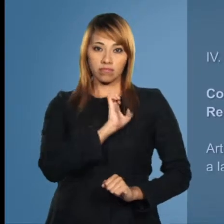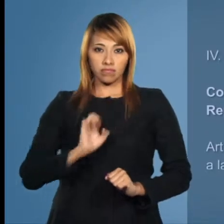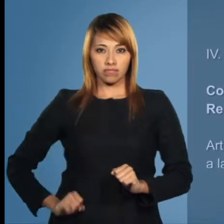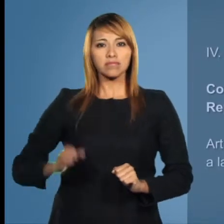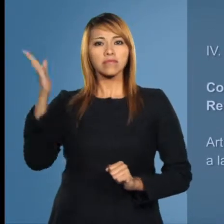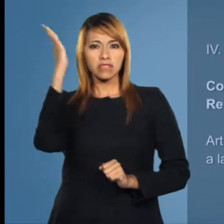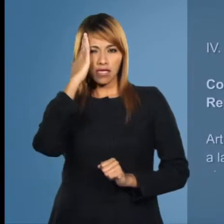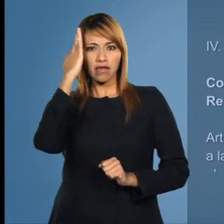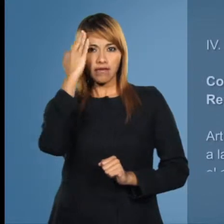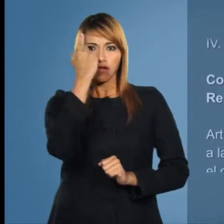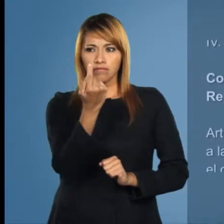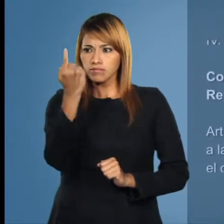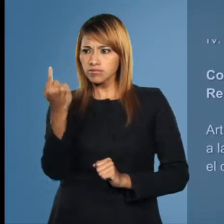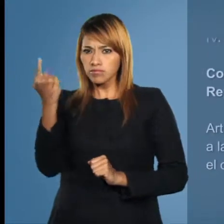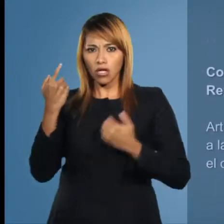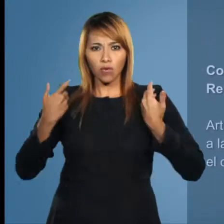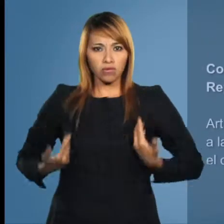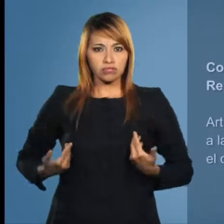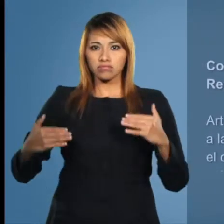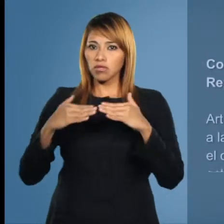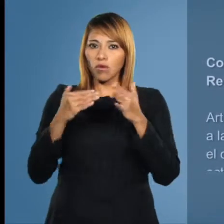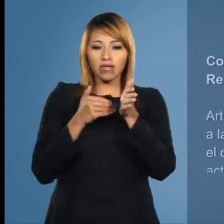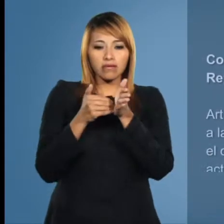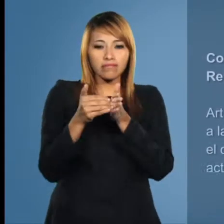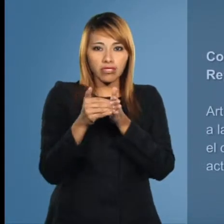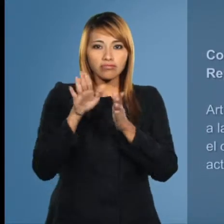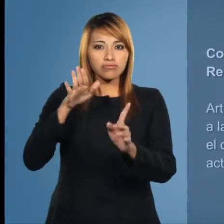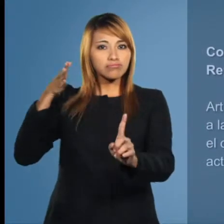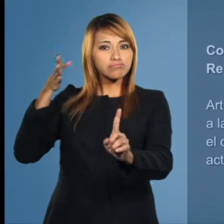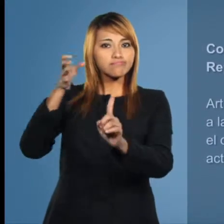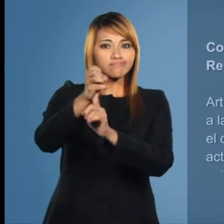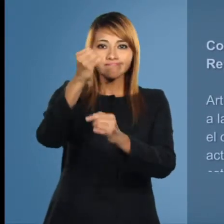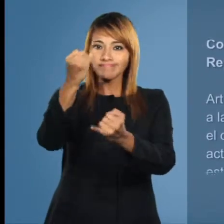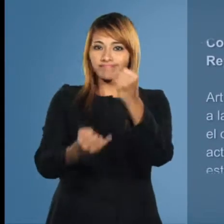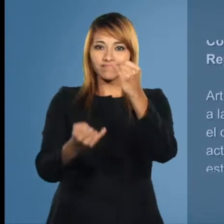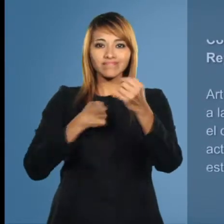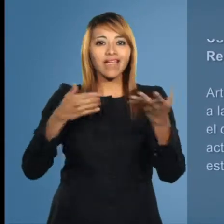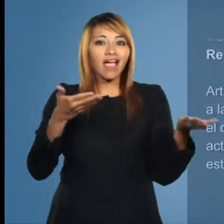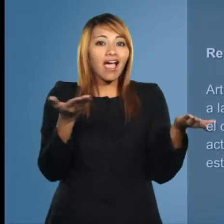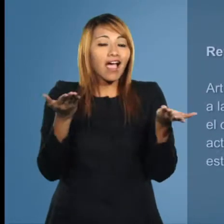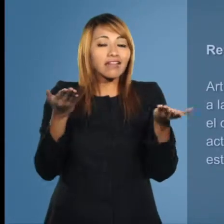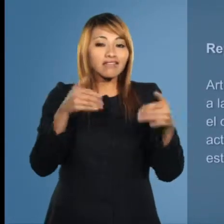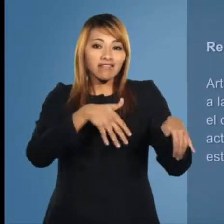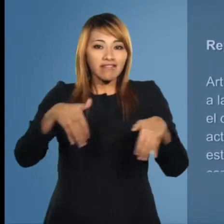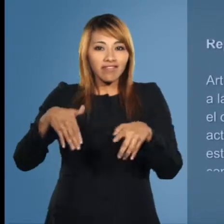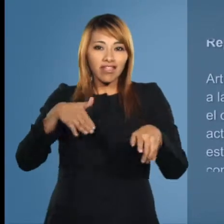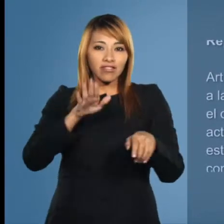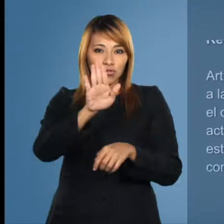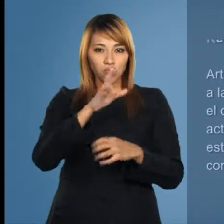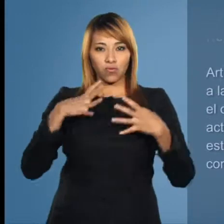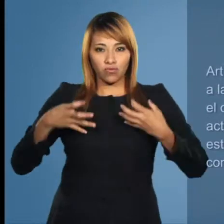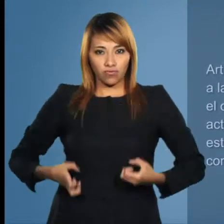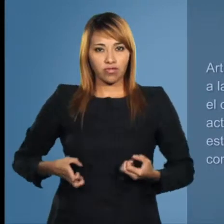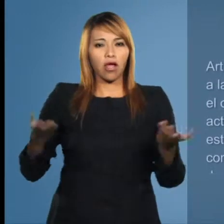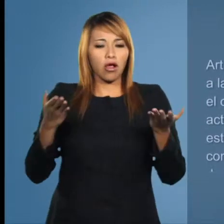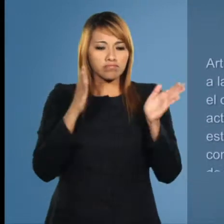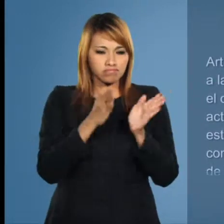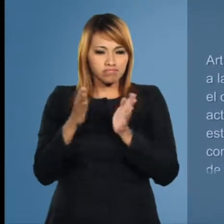reconoce a la persona humana como el origen y el fin de la actividad del Estado, que está organizado para la consecución de la justicia, de